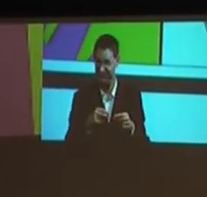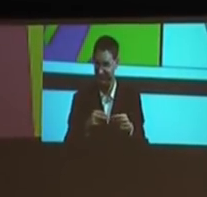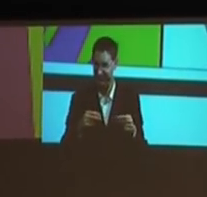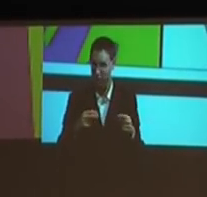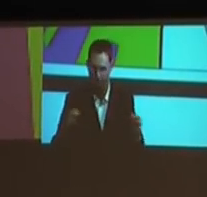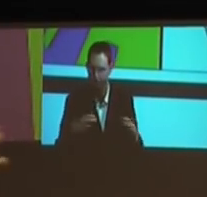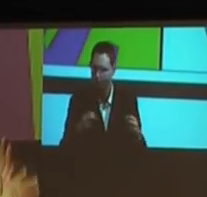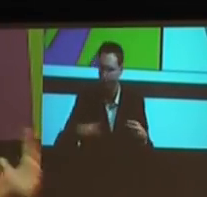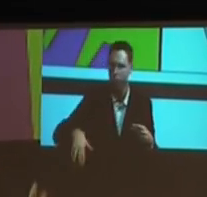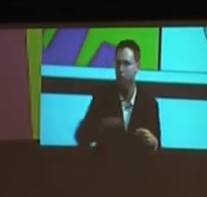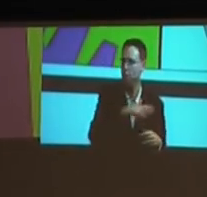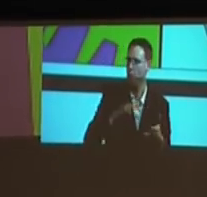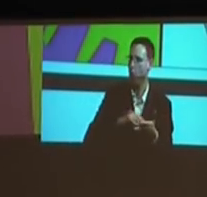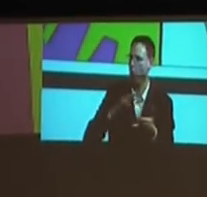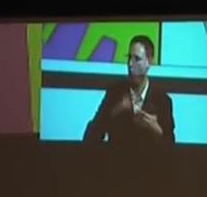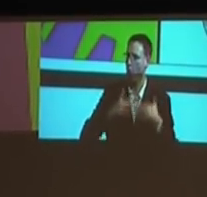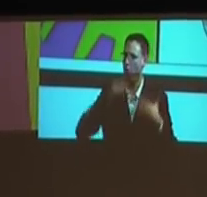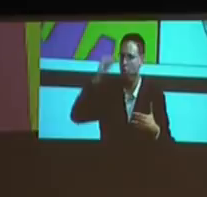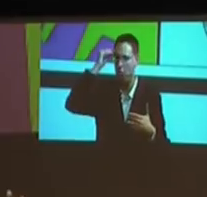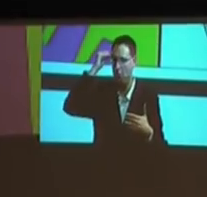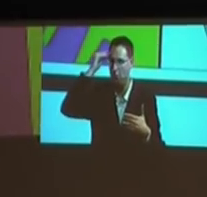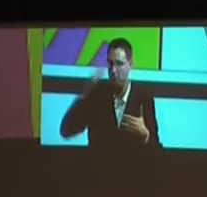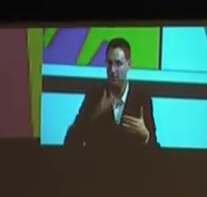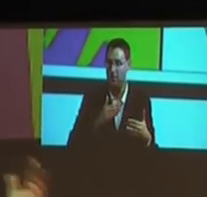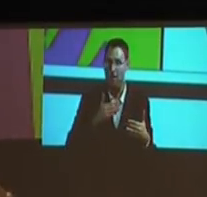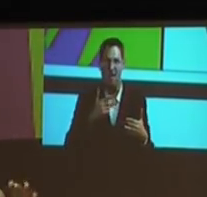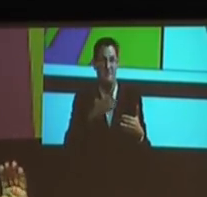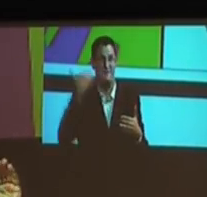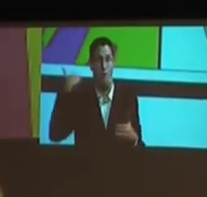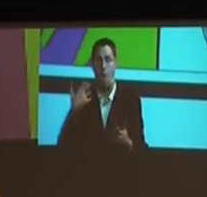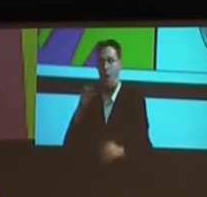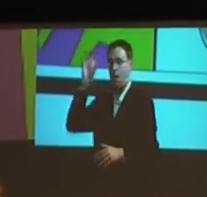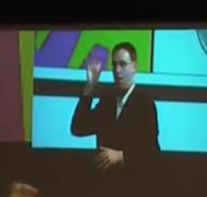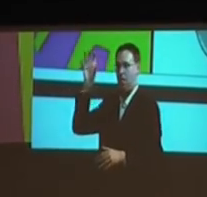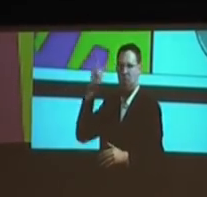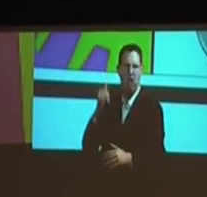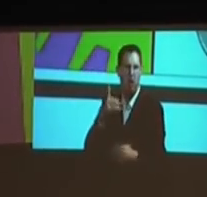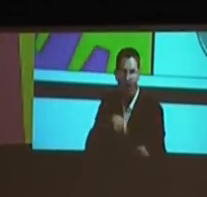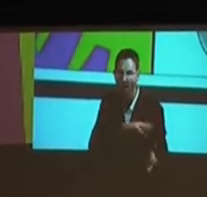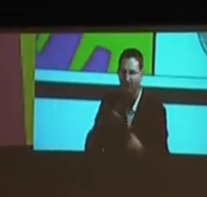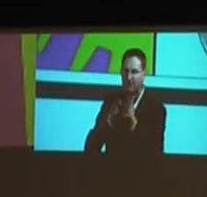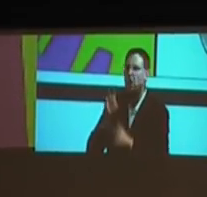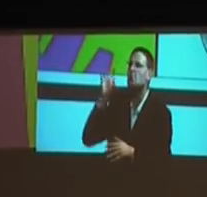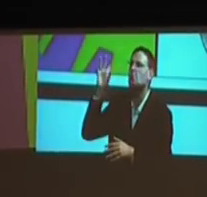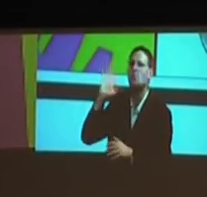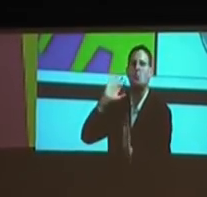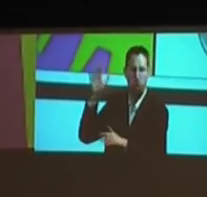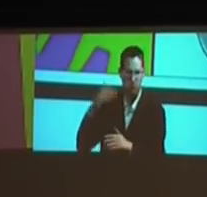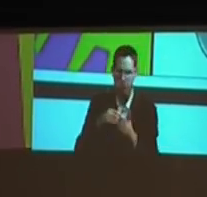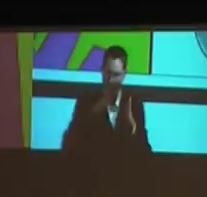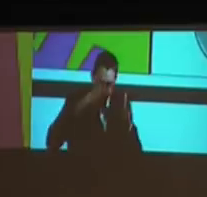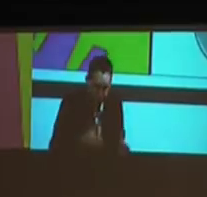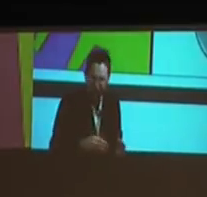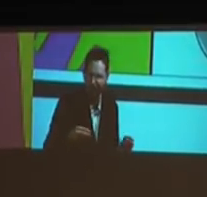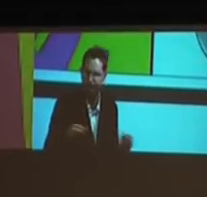wirklich alles untertitelt wird. Und ich sehe auch, dass jetzt gesagt wird, es wird ja mehr und mehr untertitelt, das ist ja irgendwie kein Problem, dann können Sie ja alles